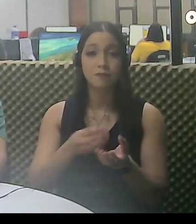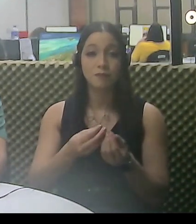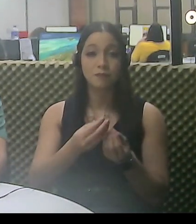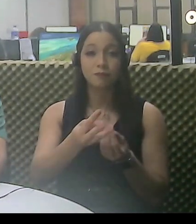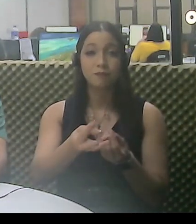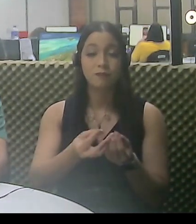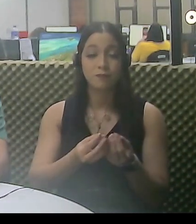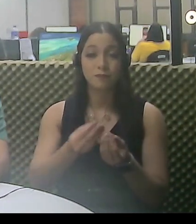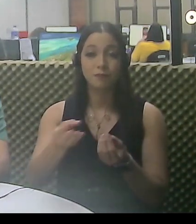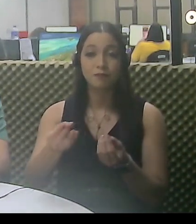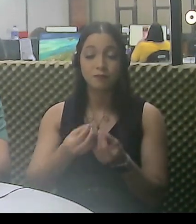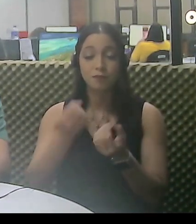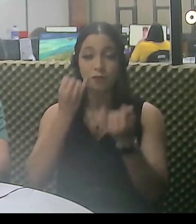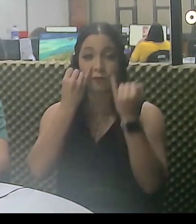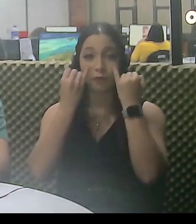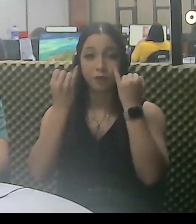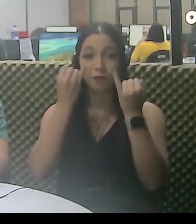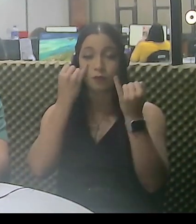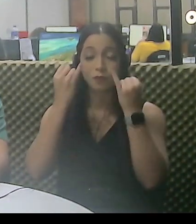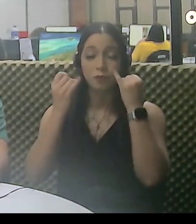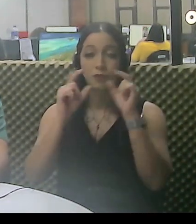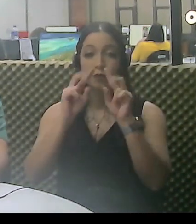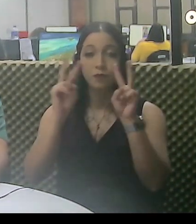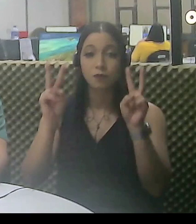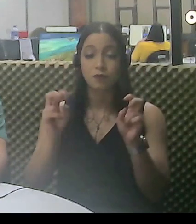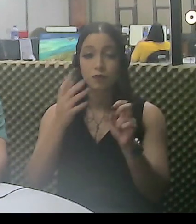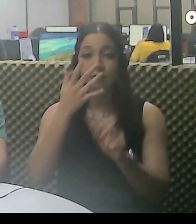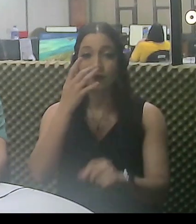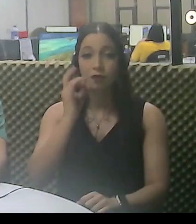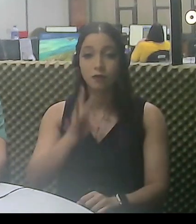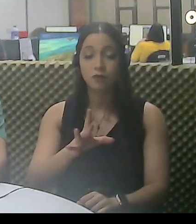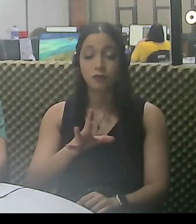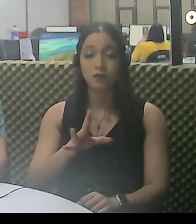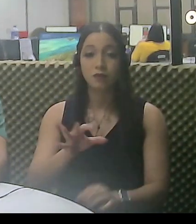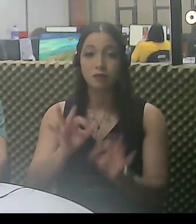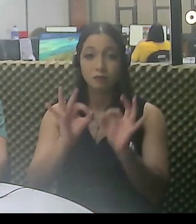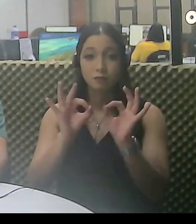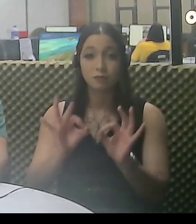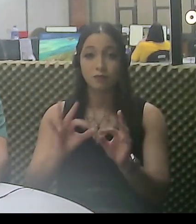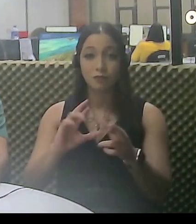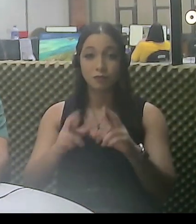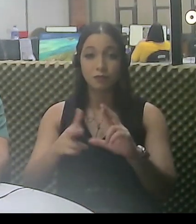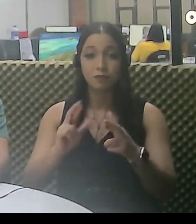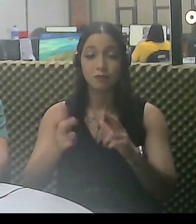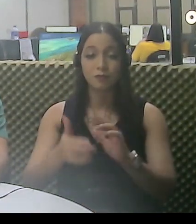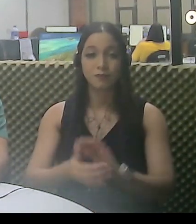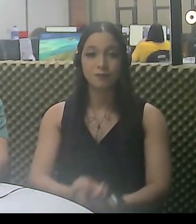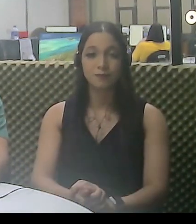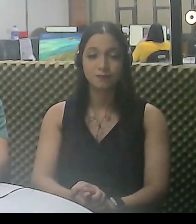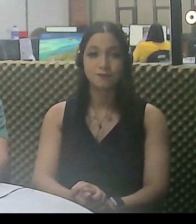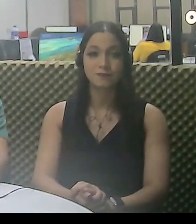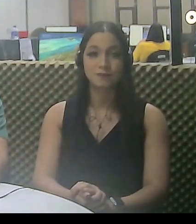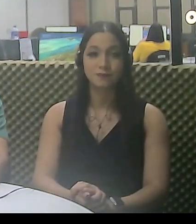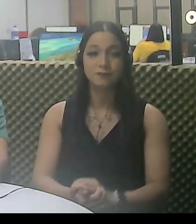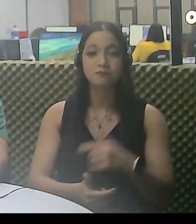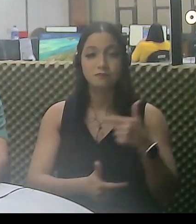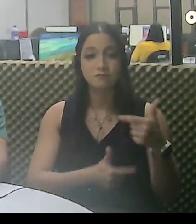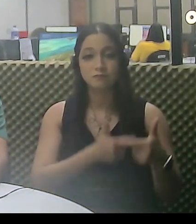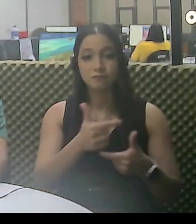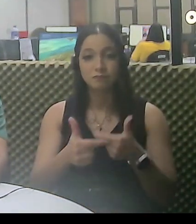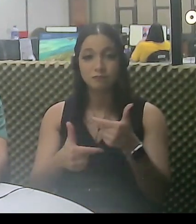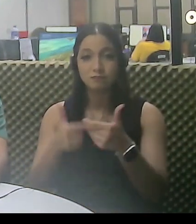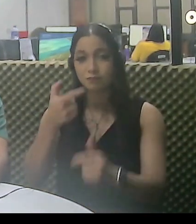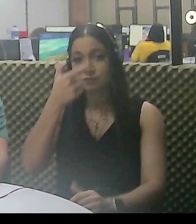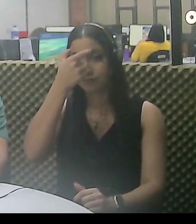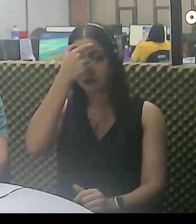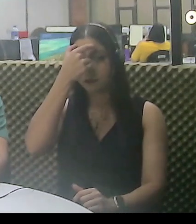sobre a importância do acondicionamento e descarte correto de lixo e recicláveis durante o trabalho de conscientização